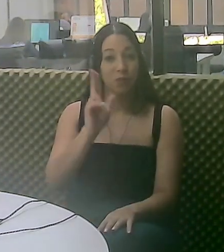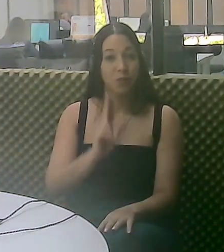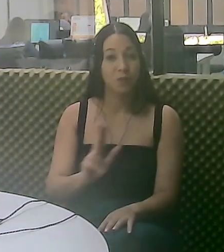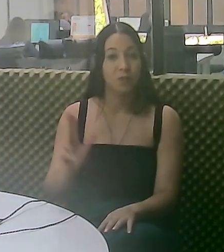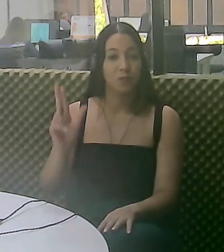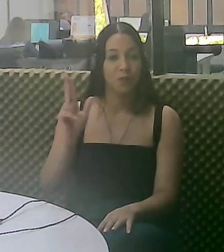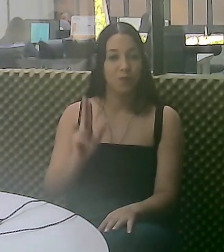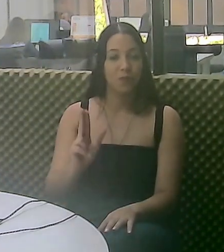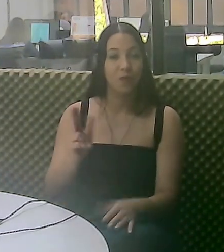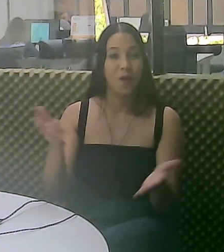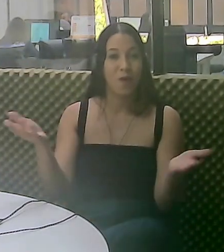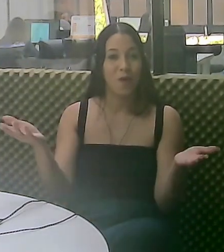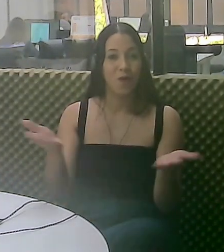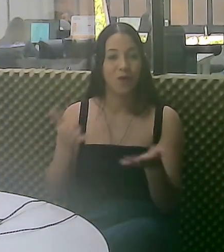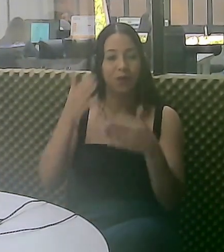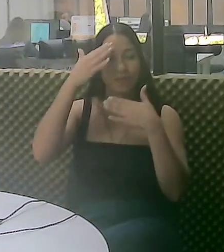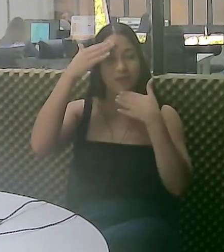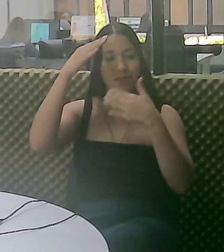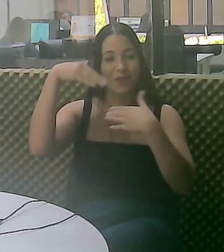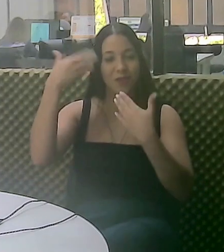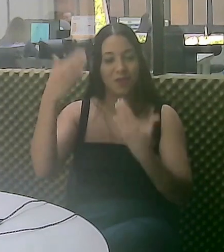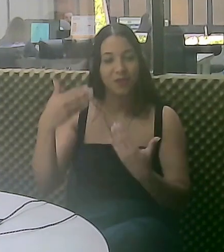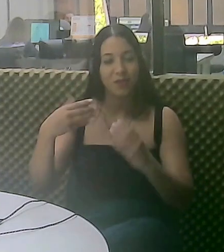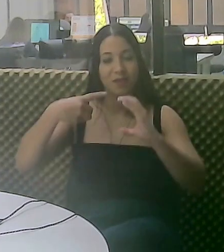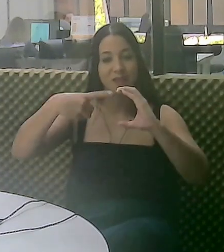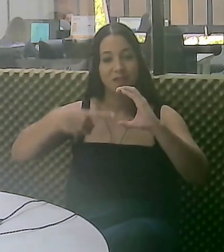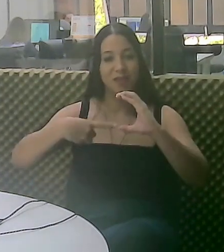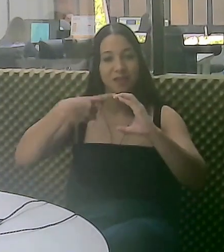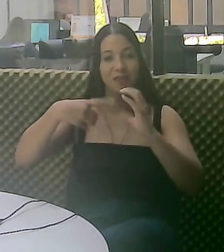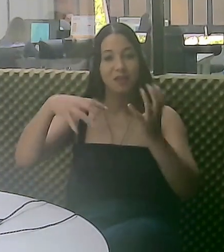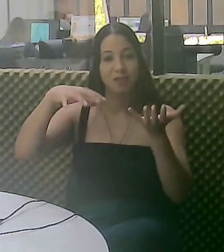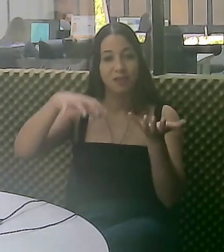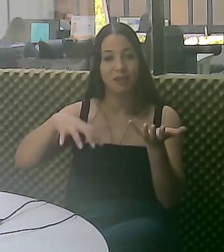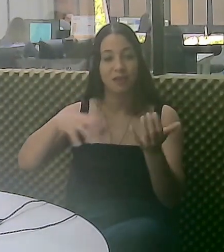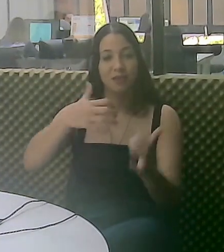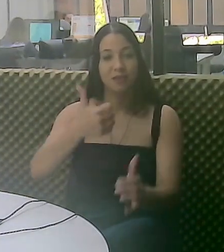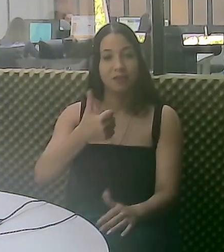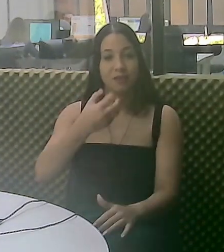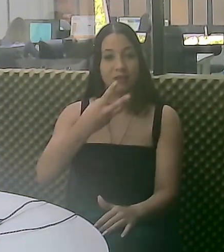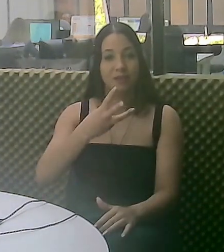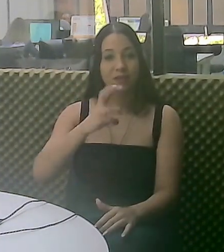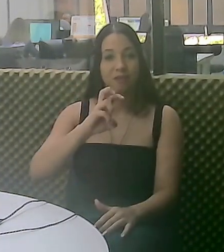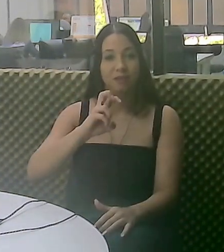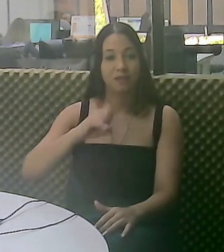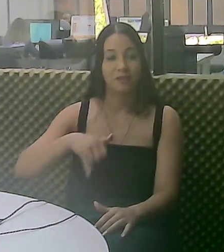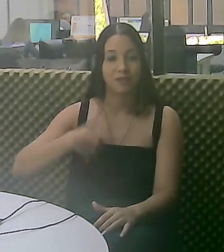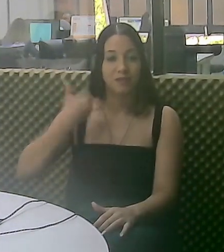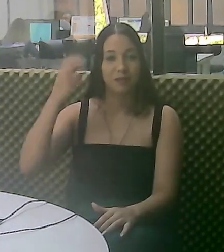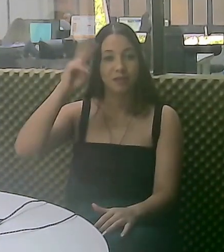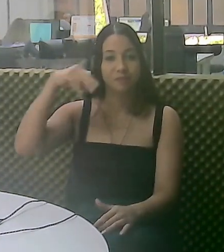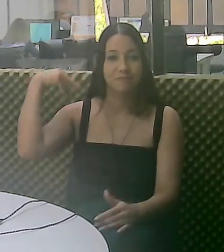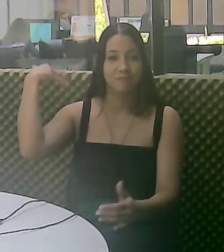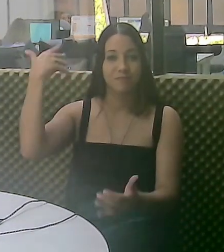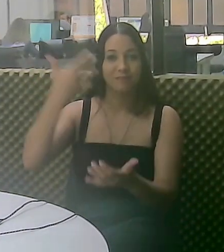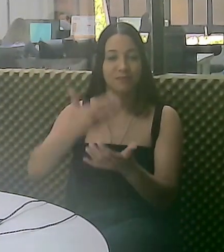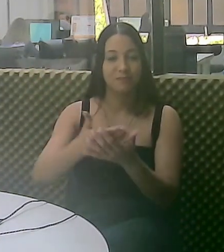Uberlândia recebe hoje homenagem da Câmara dos Deputados pelos 135 anos de história.